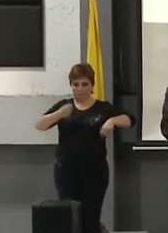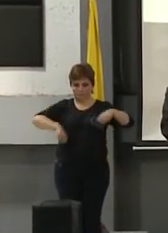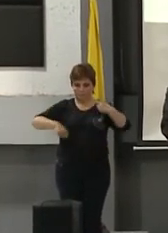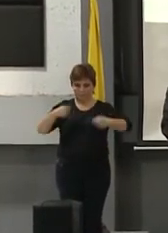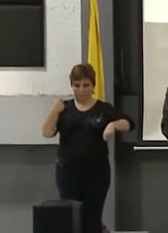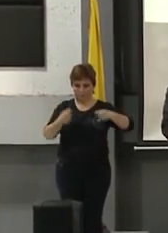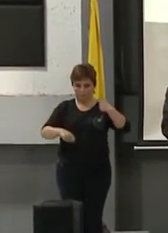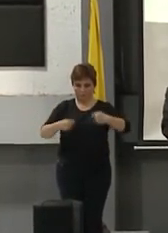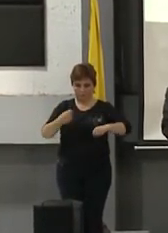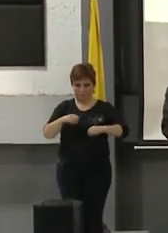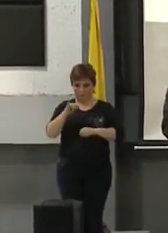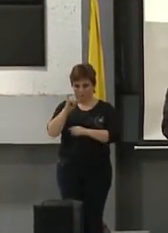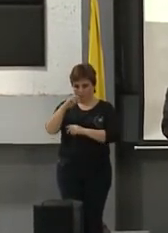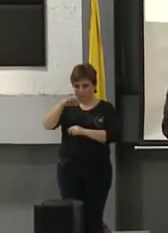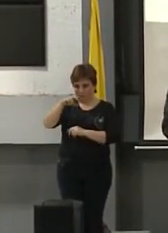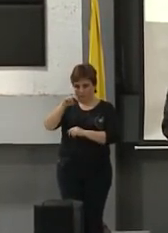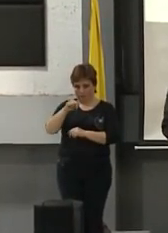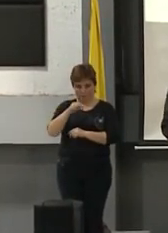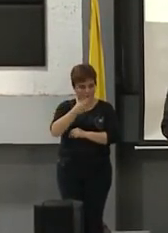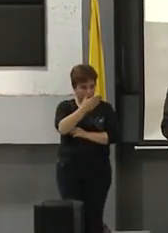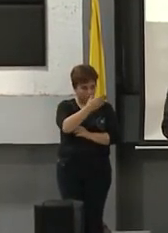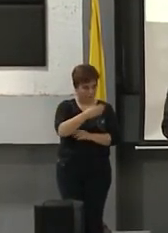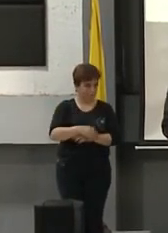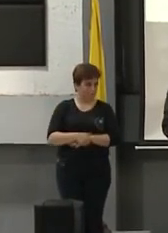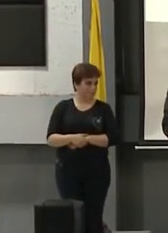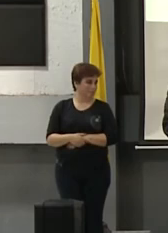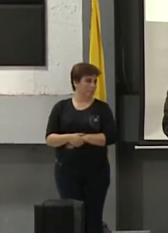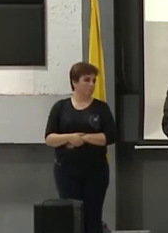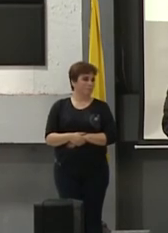el instituto pedagógico nacional